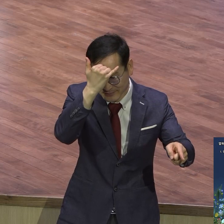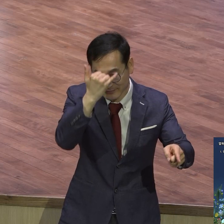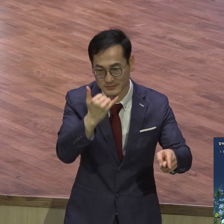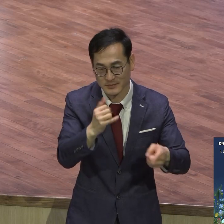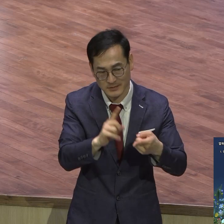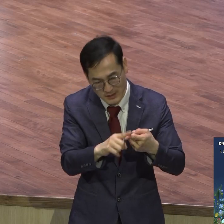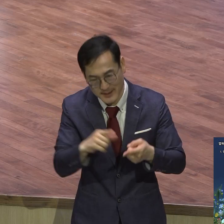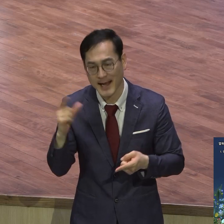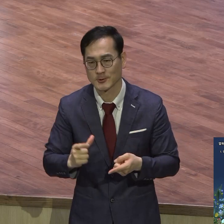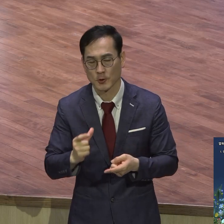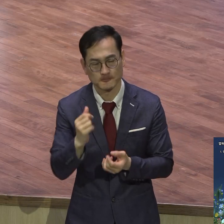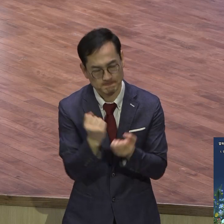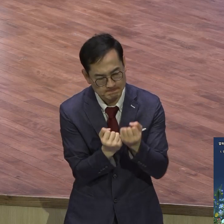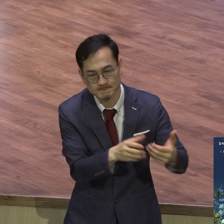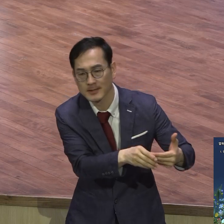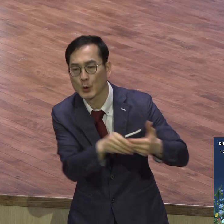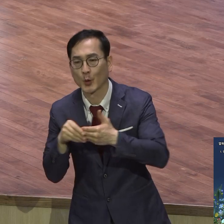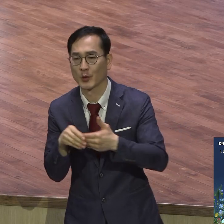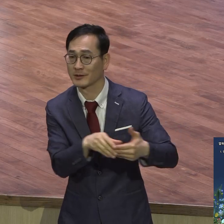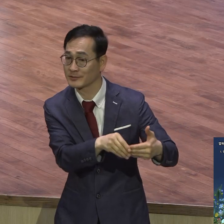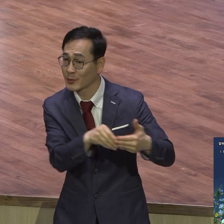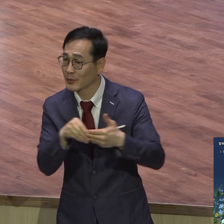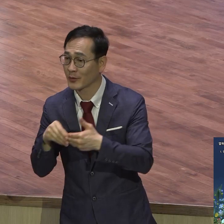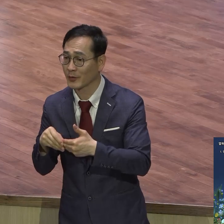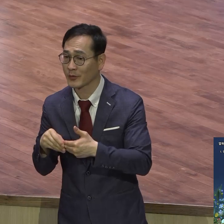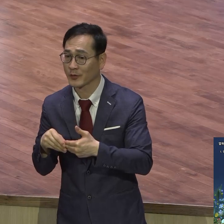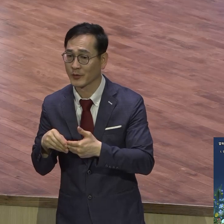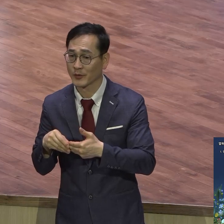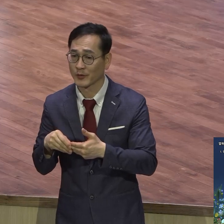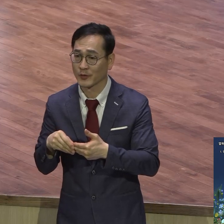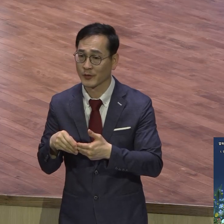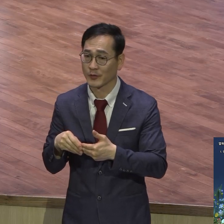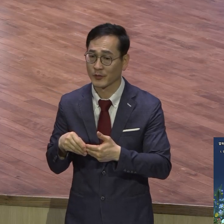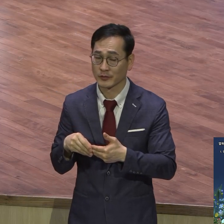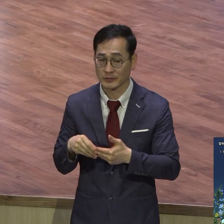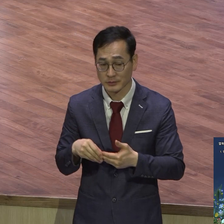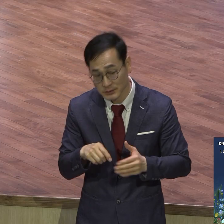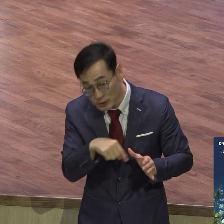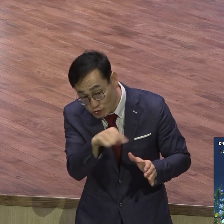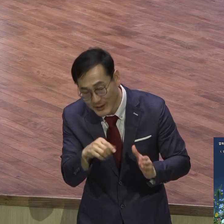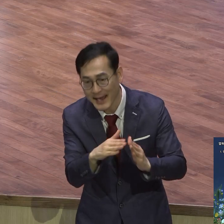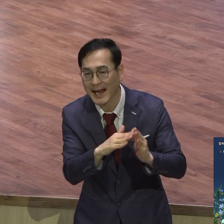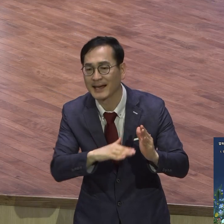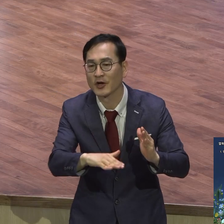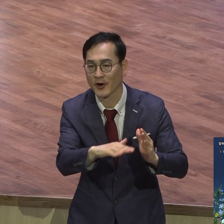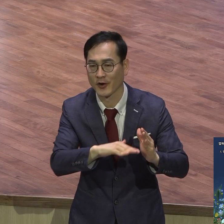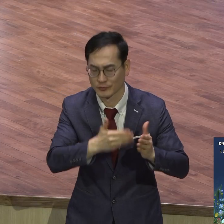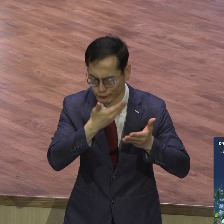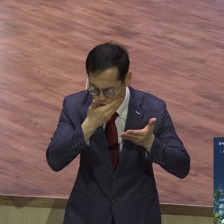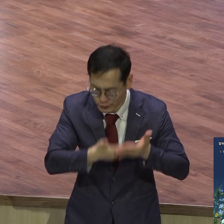통일교와 하나님의 교회가 주로 공약하는 부분이 뭐예요? 가정입니다. 가정 통일교